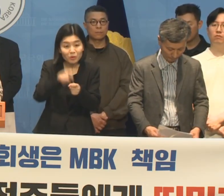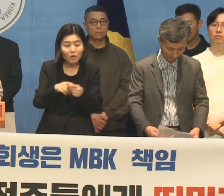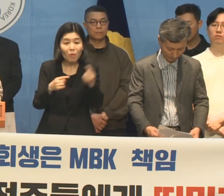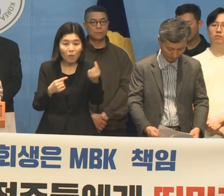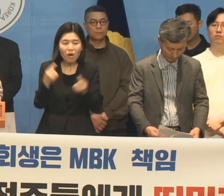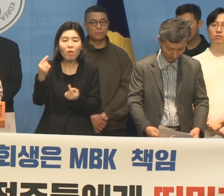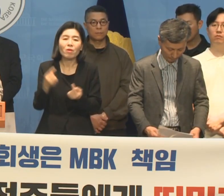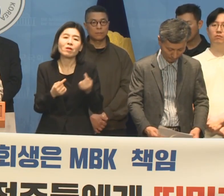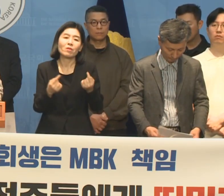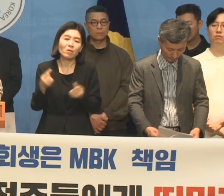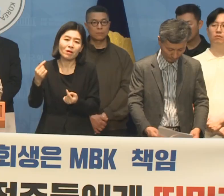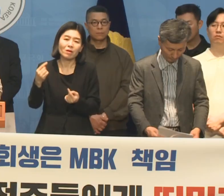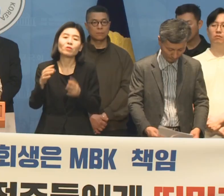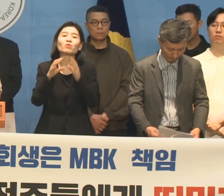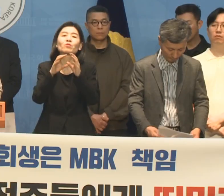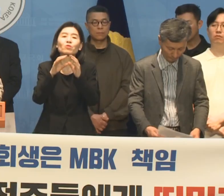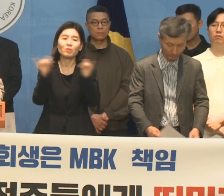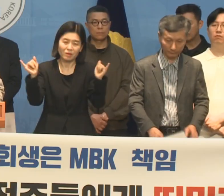국민들입니다.